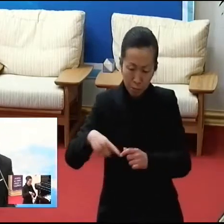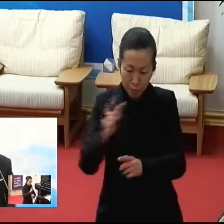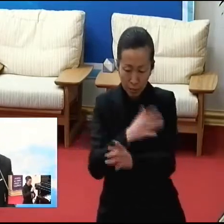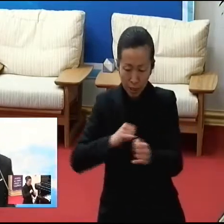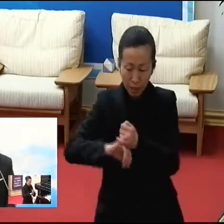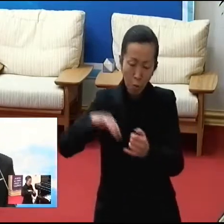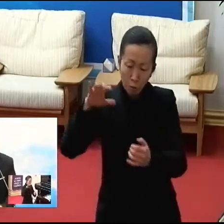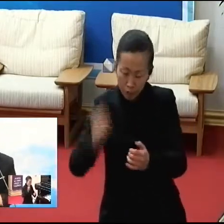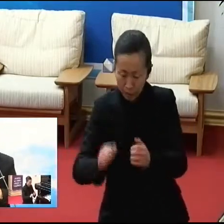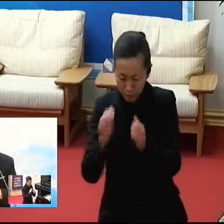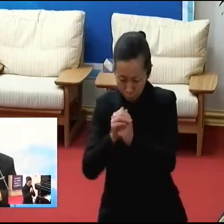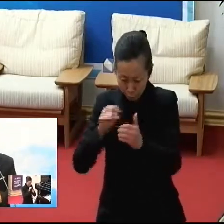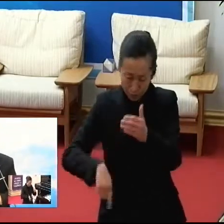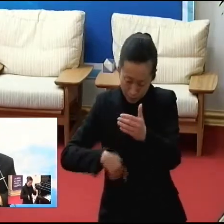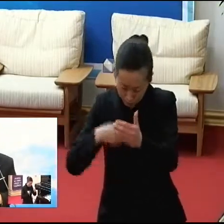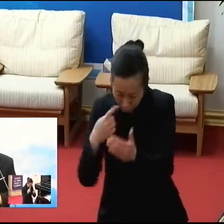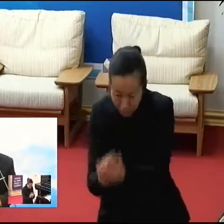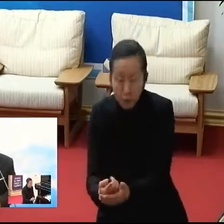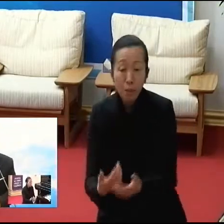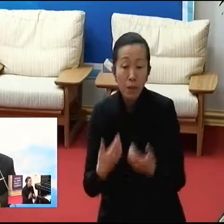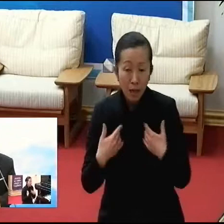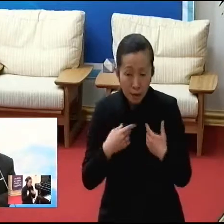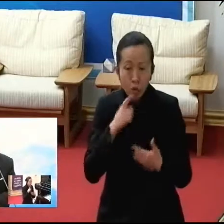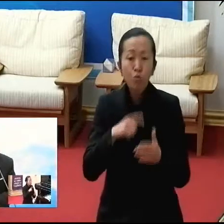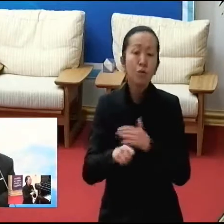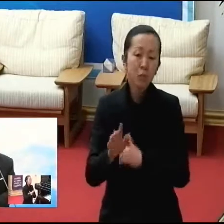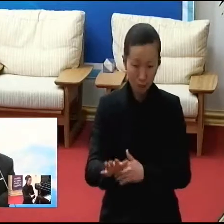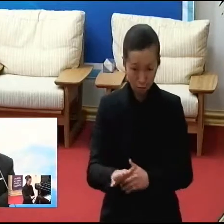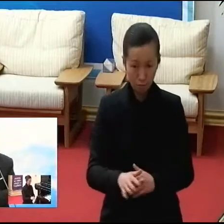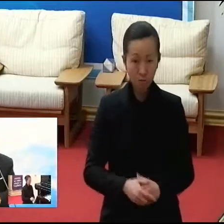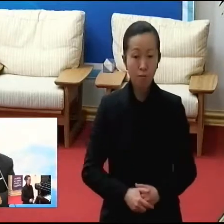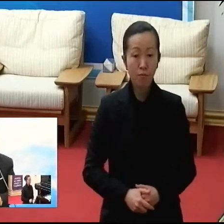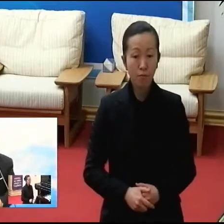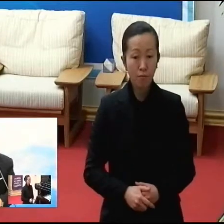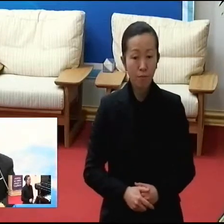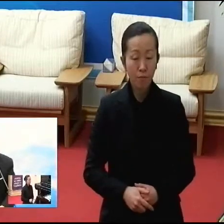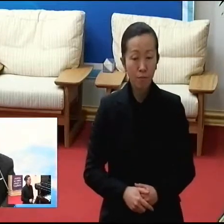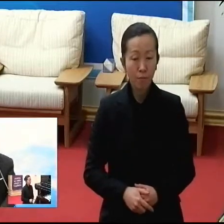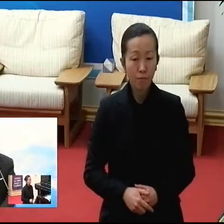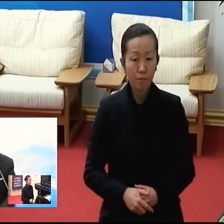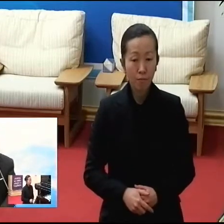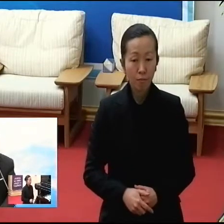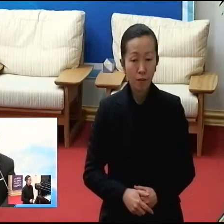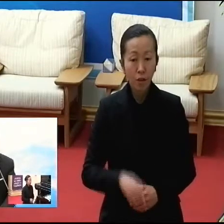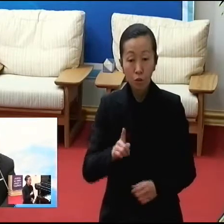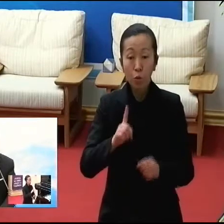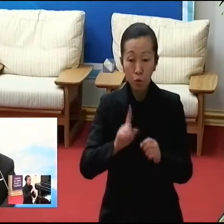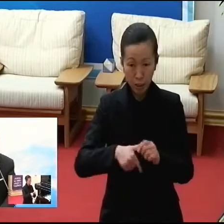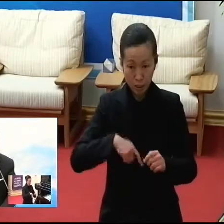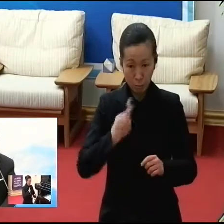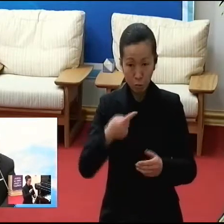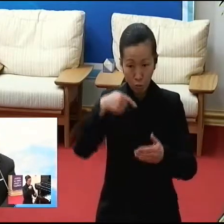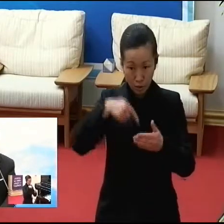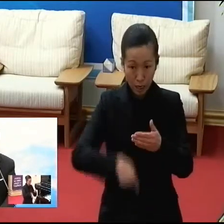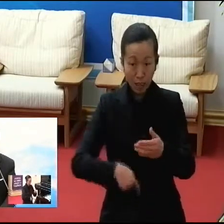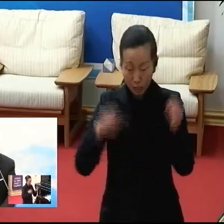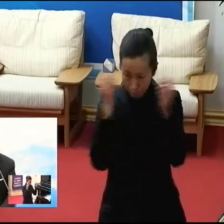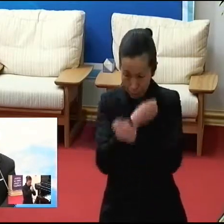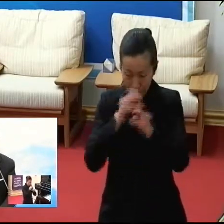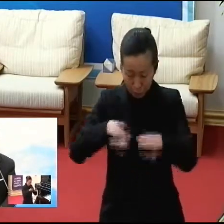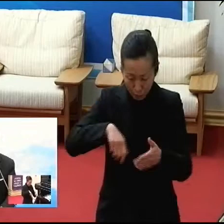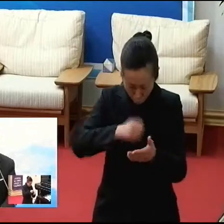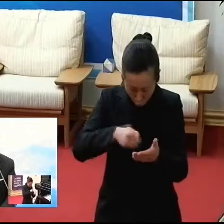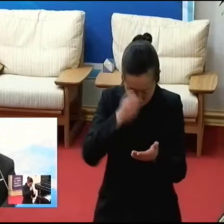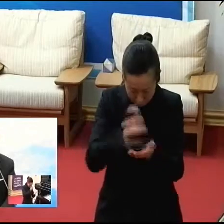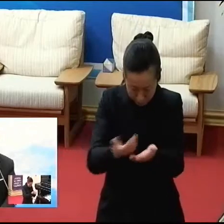こと。 그럴 때 내게 각인된 잘못된 각인된 것이 치유되고 문제가 해결되는 것입니다. その時、自分の中に間違った刻